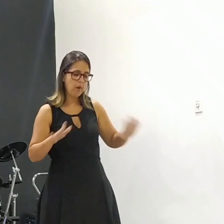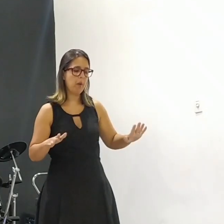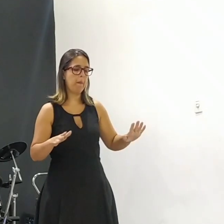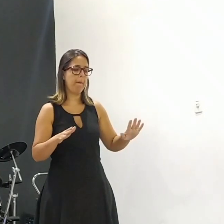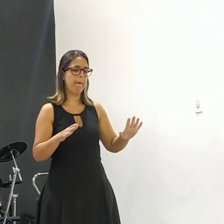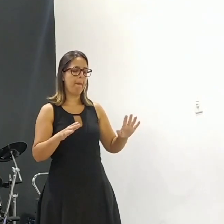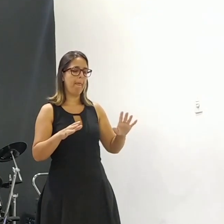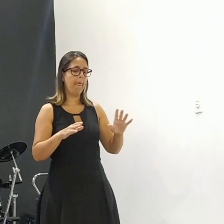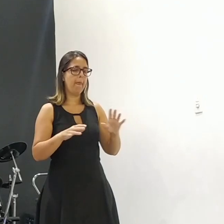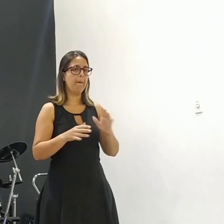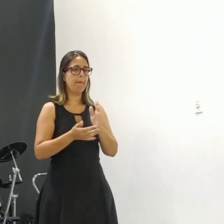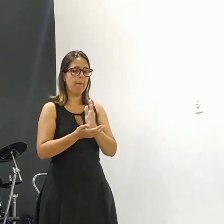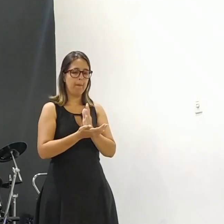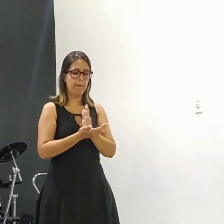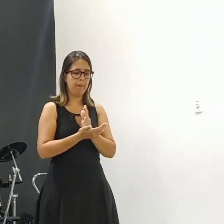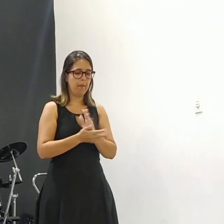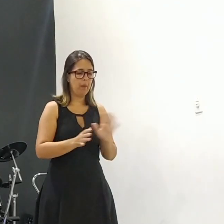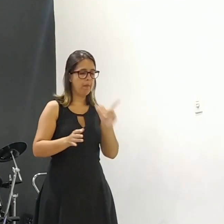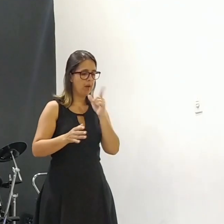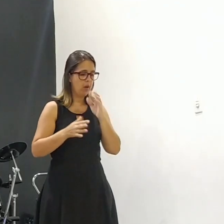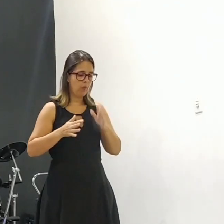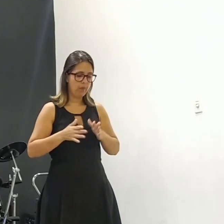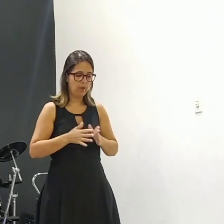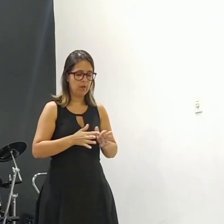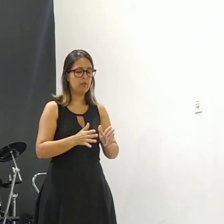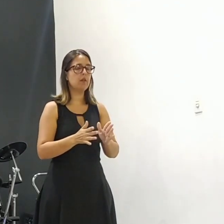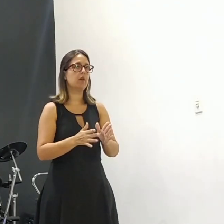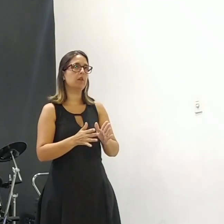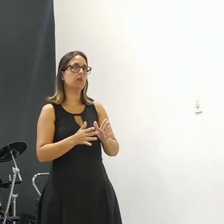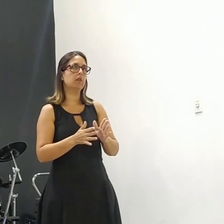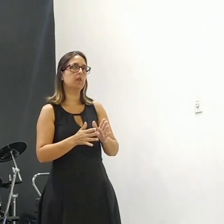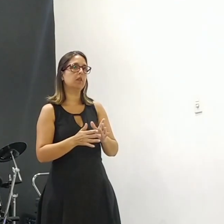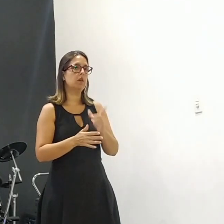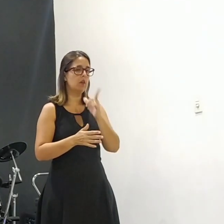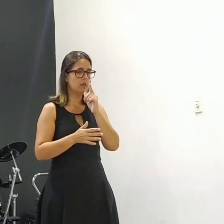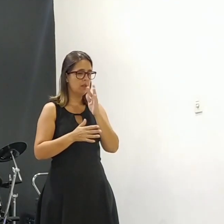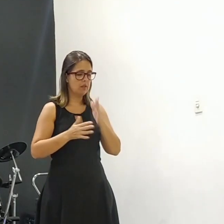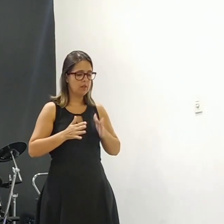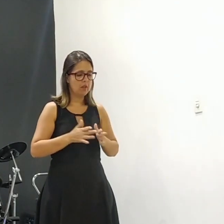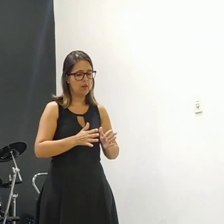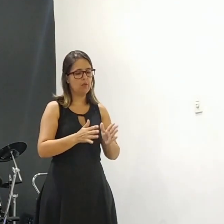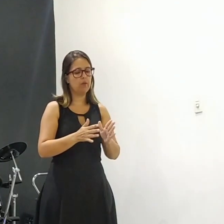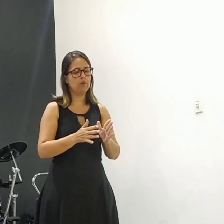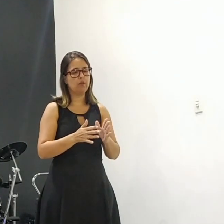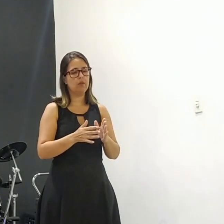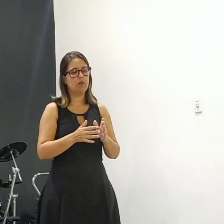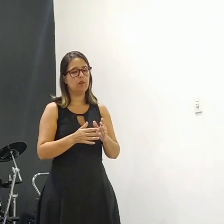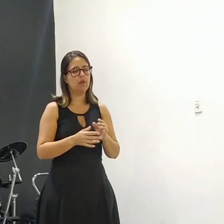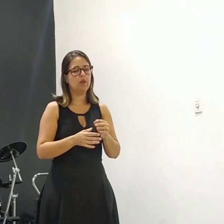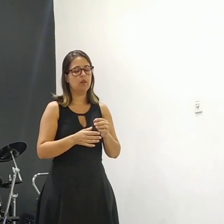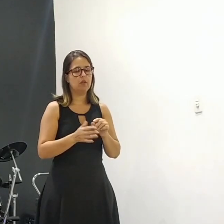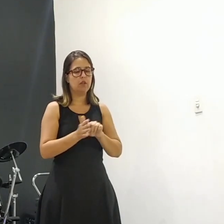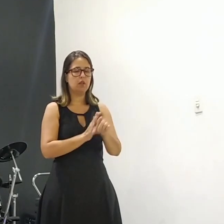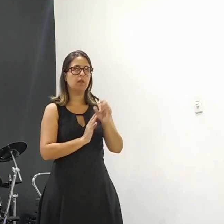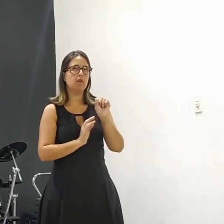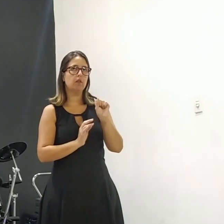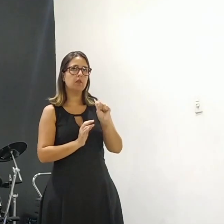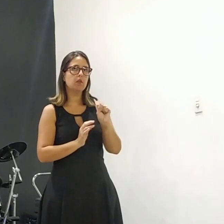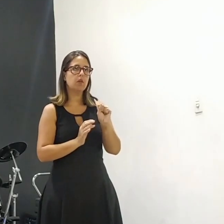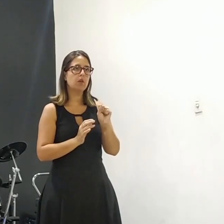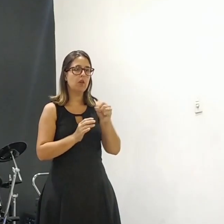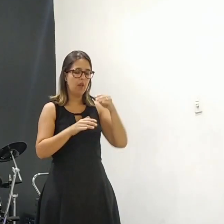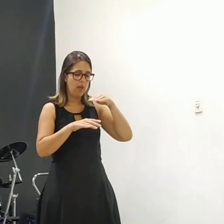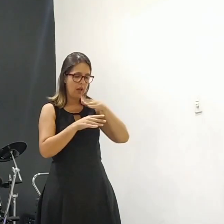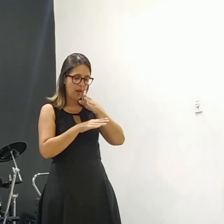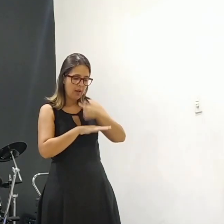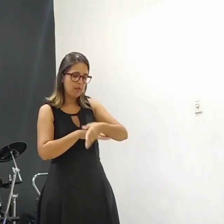mar, sararão as águas. Então, essas águas que está ali no versículo 8, elas são águas que chegam ao